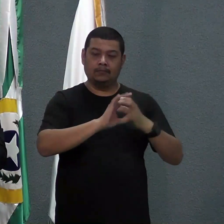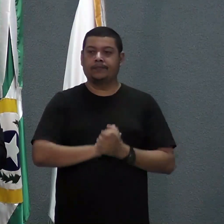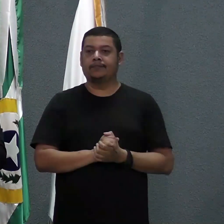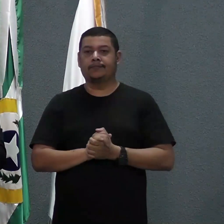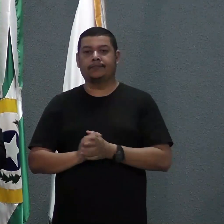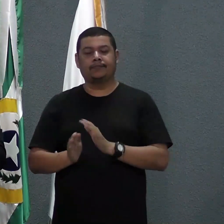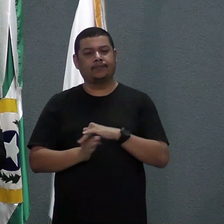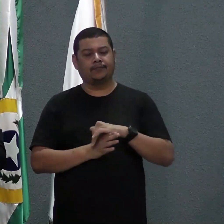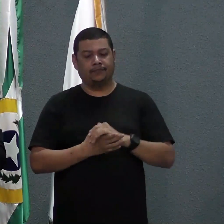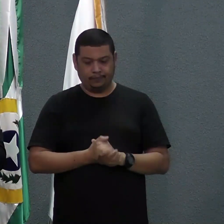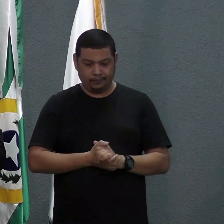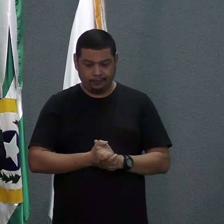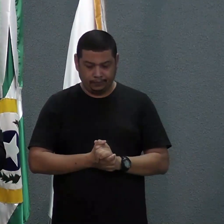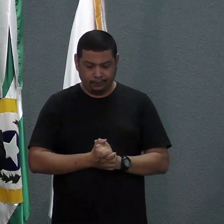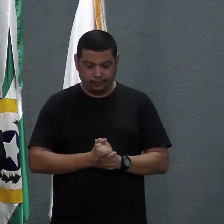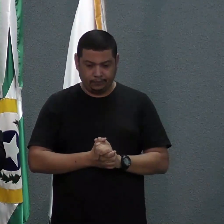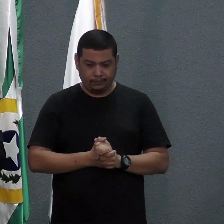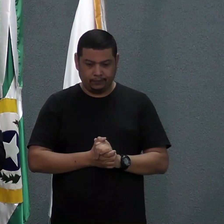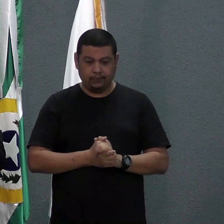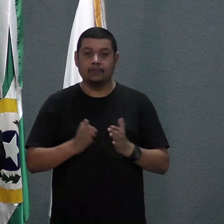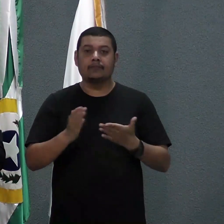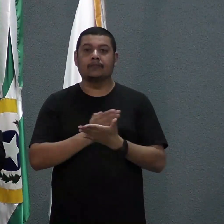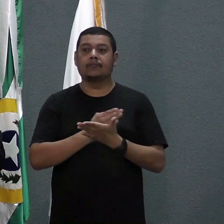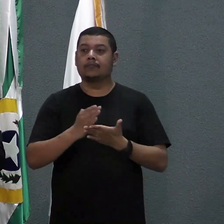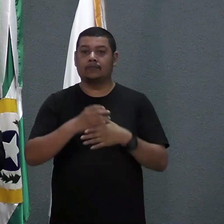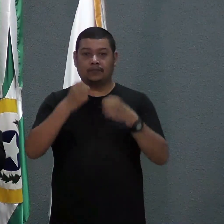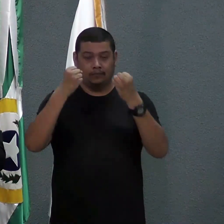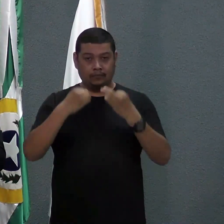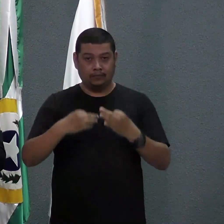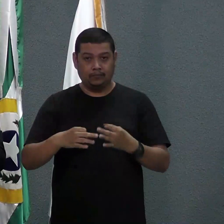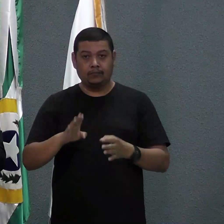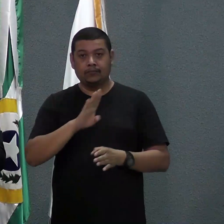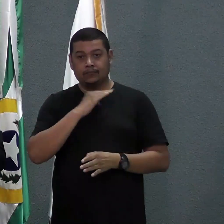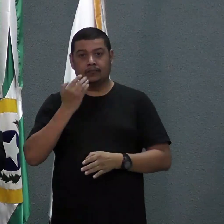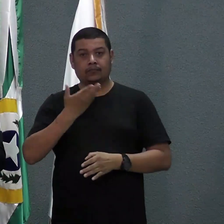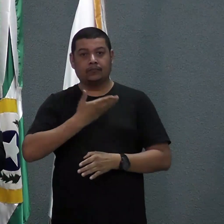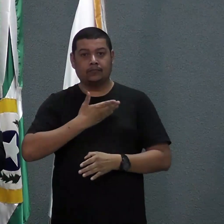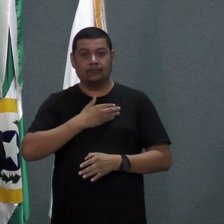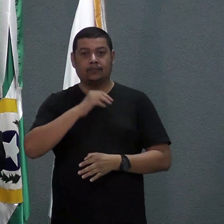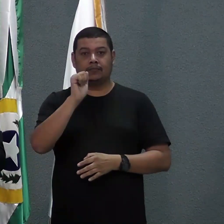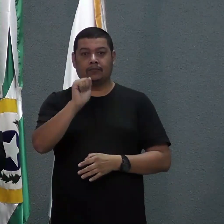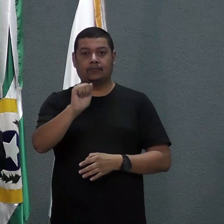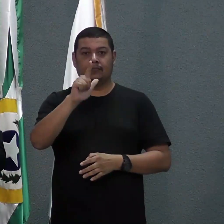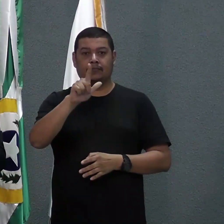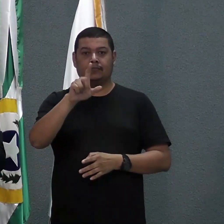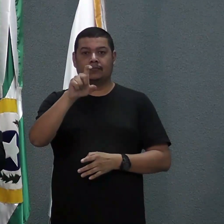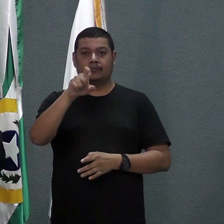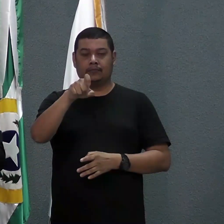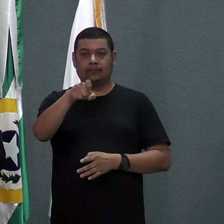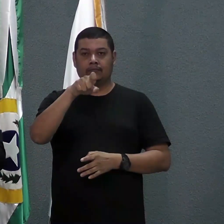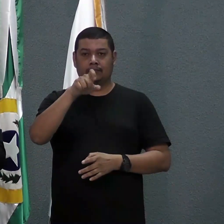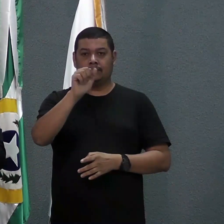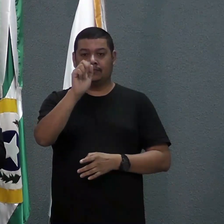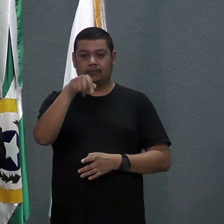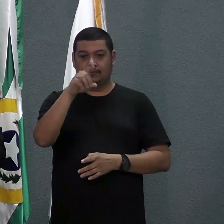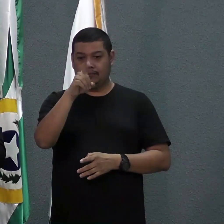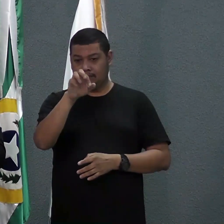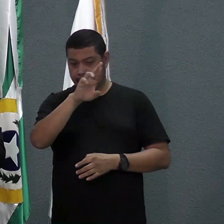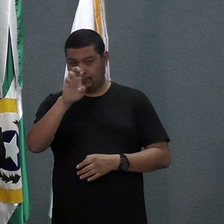Como alguns dizem, a morte aí do nosso amigo Alexandre Suruí, professor,